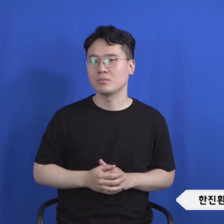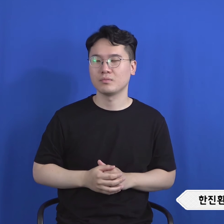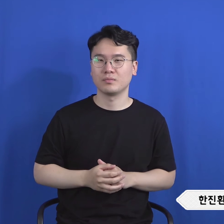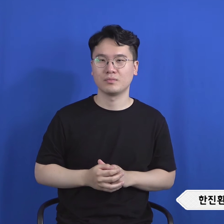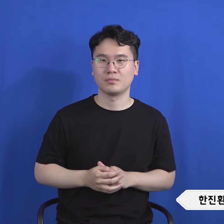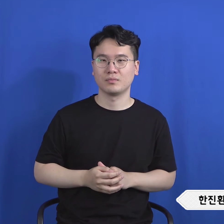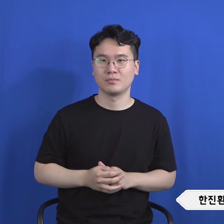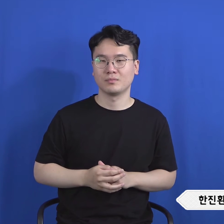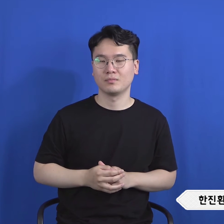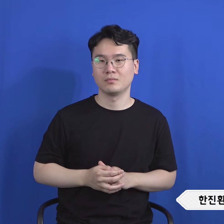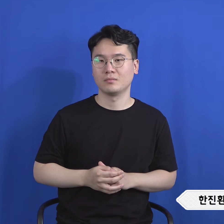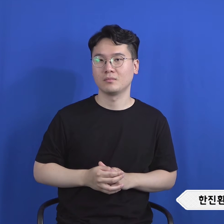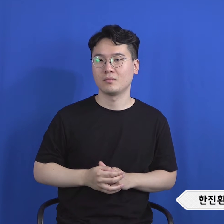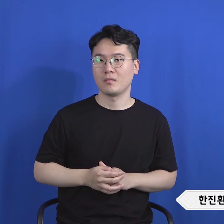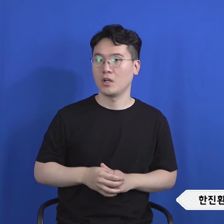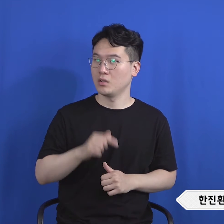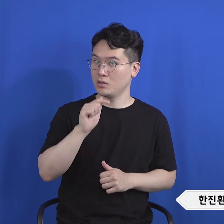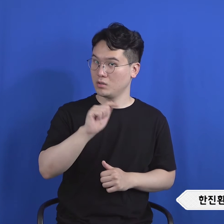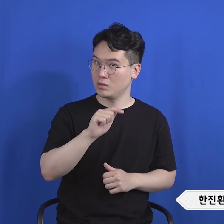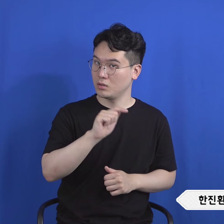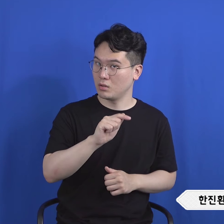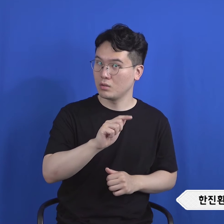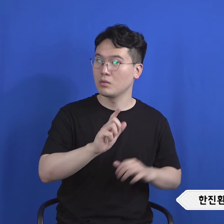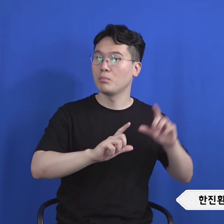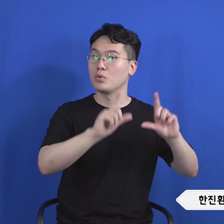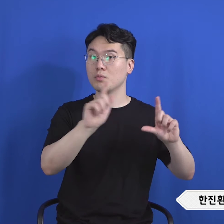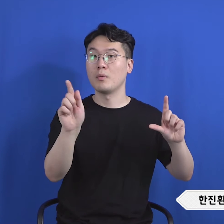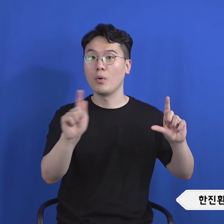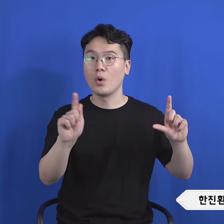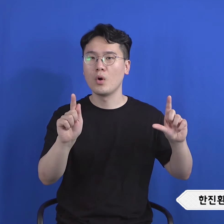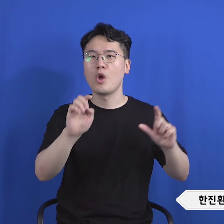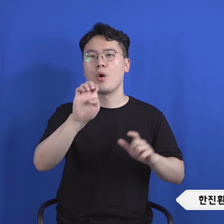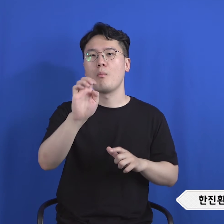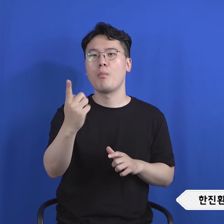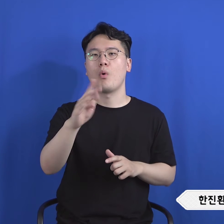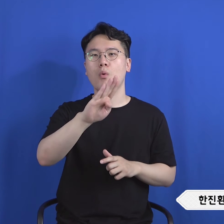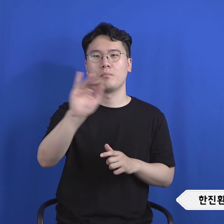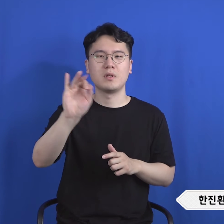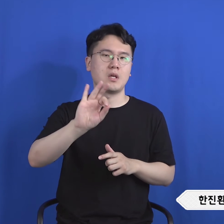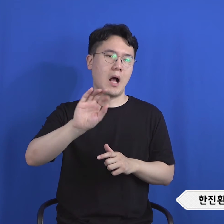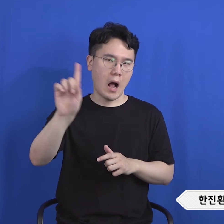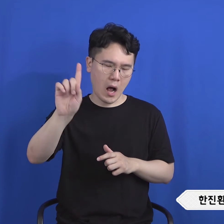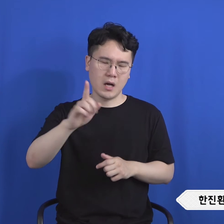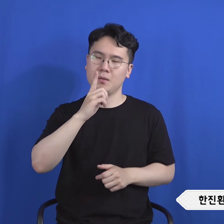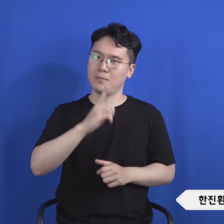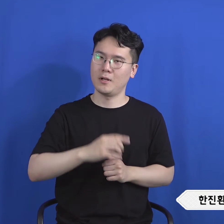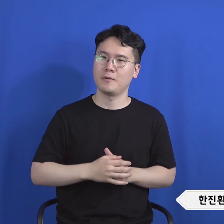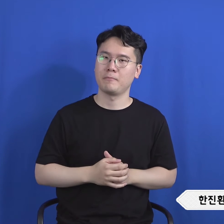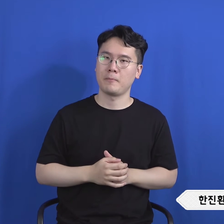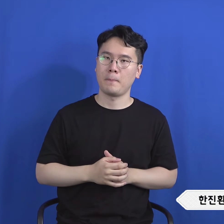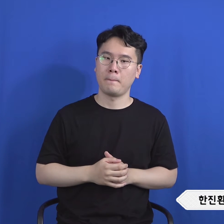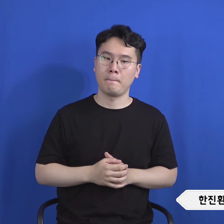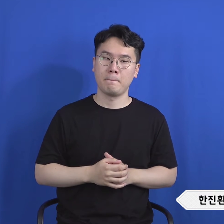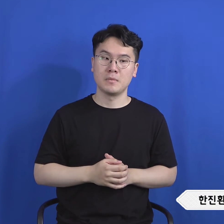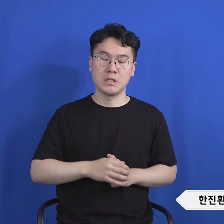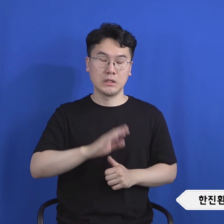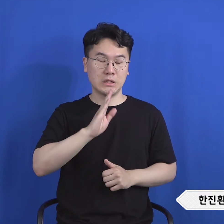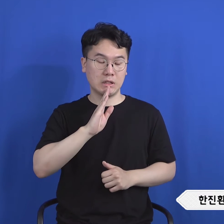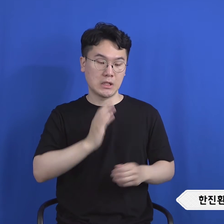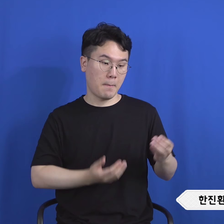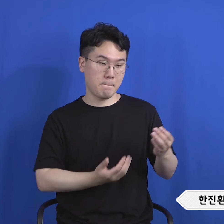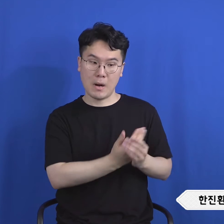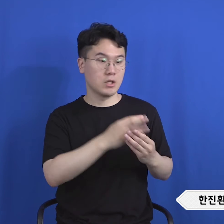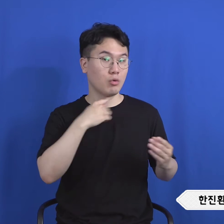있습니다. 그런 현상을 심리학적으로 포비아라고 합니다. 존재하지도 않는